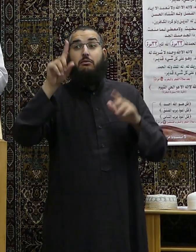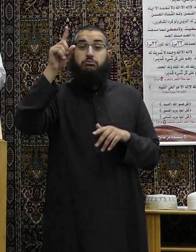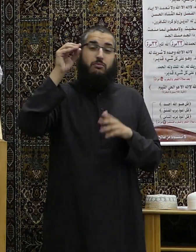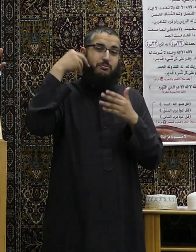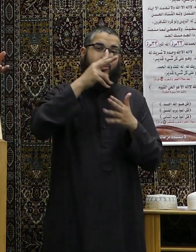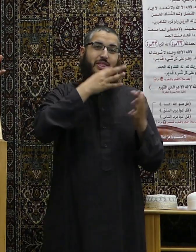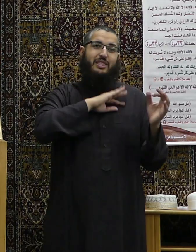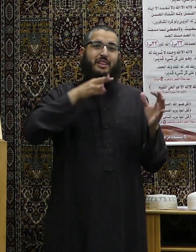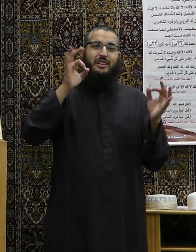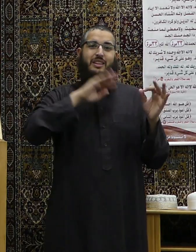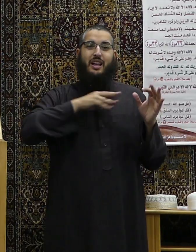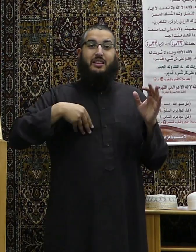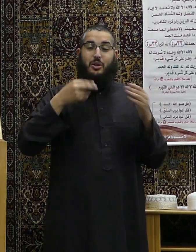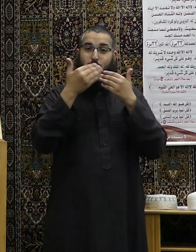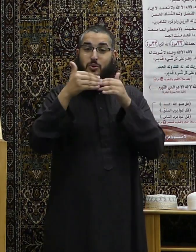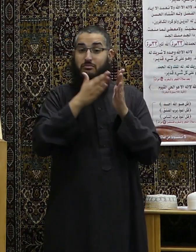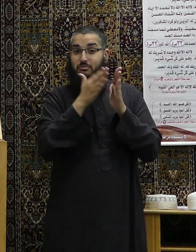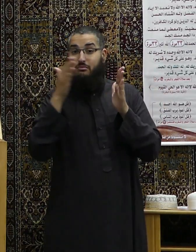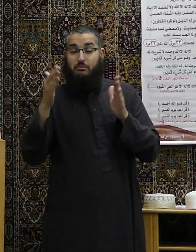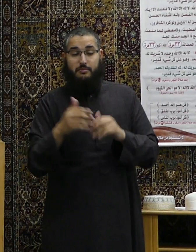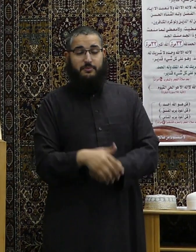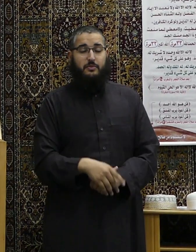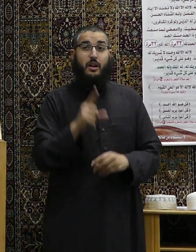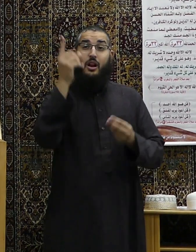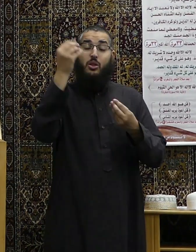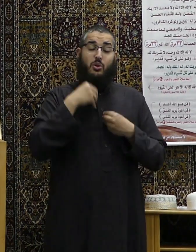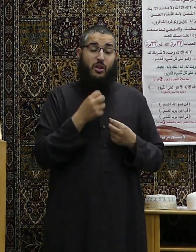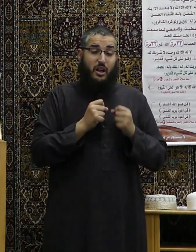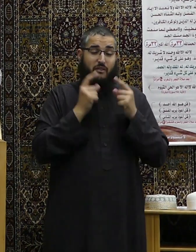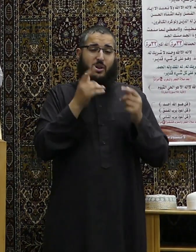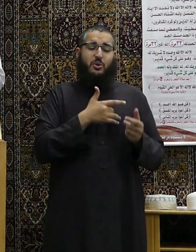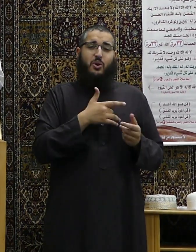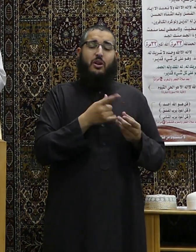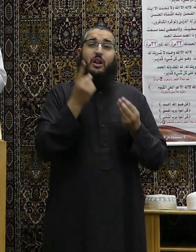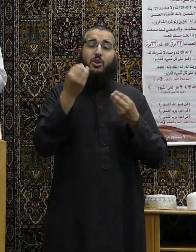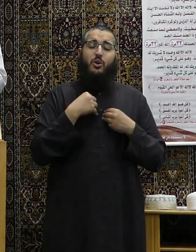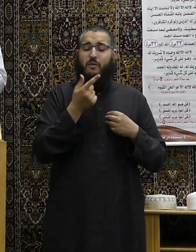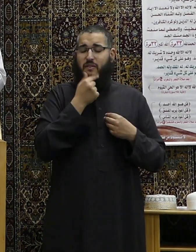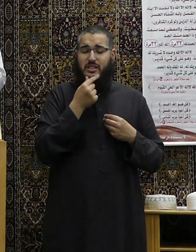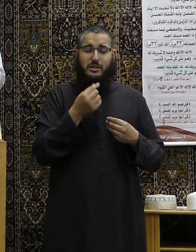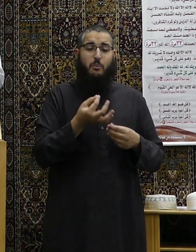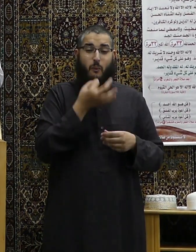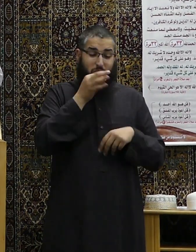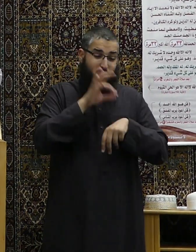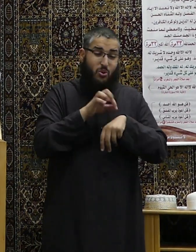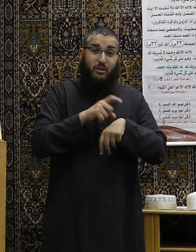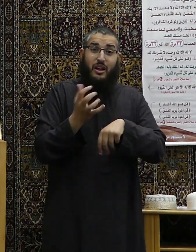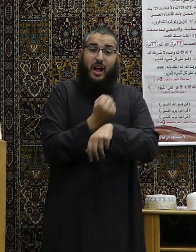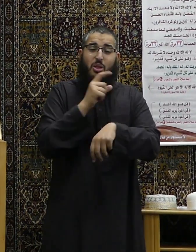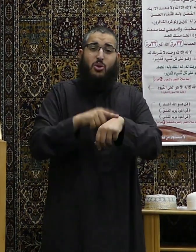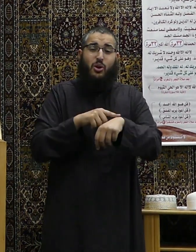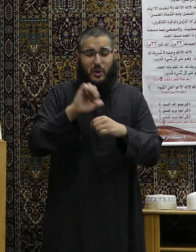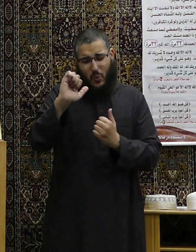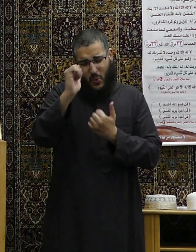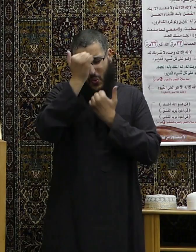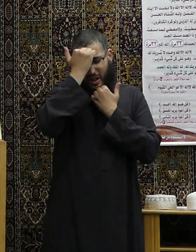Ramadan. Qu'Allah subhanahu wa ta'ala réveille nos cœurs et qu'Allah subhanahu wa ta'ala nous facilite de profiter de notre temps et de regretter amèrement tout